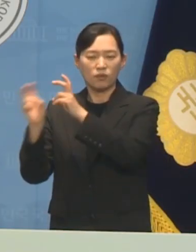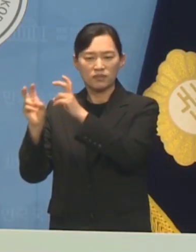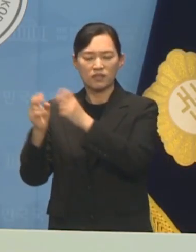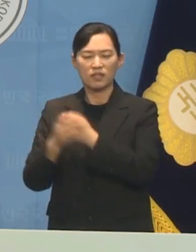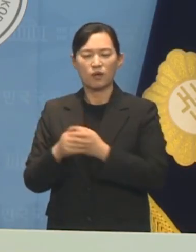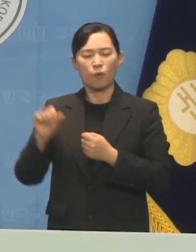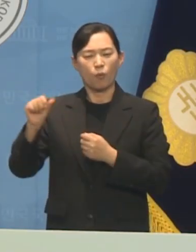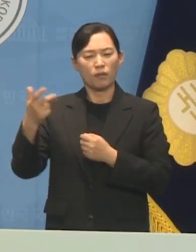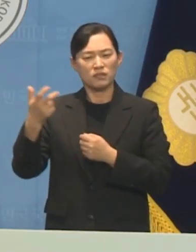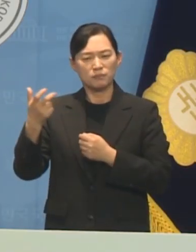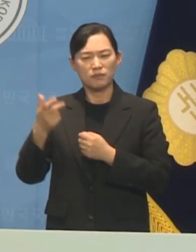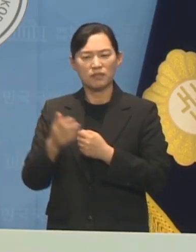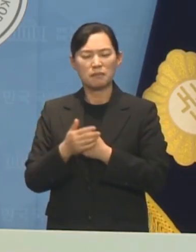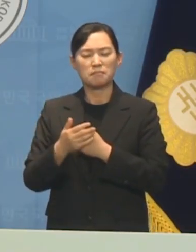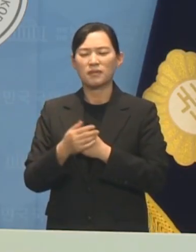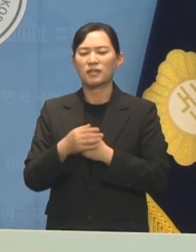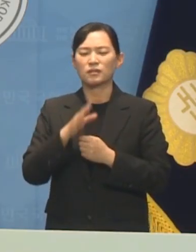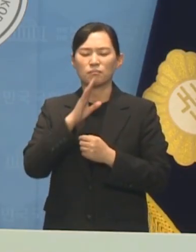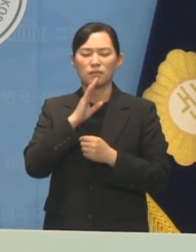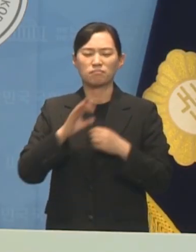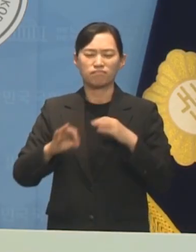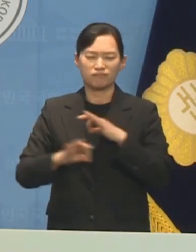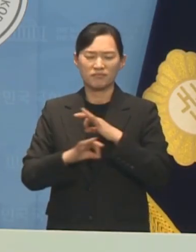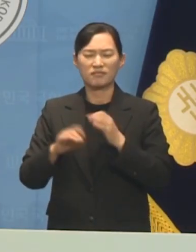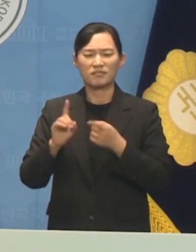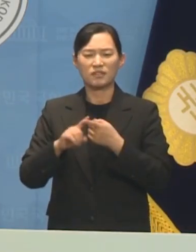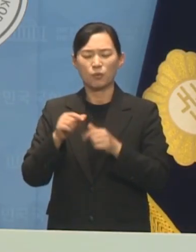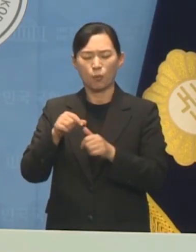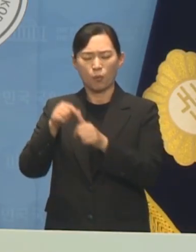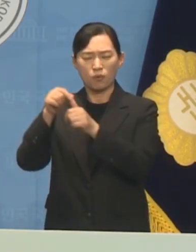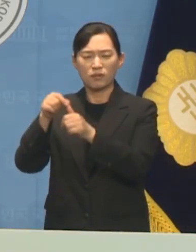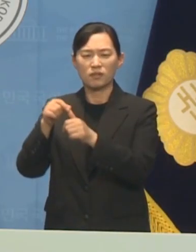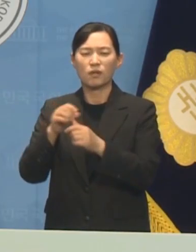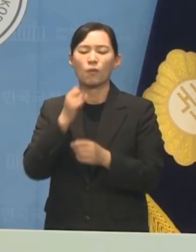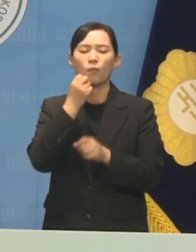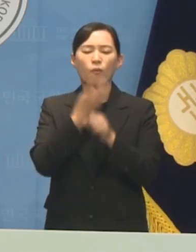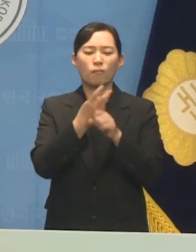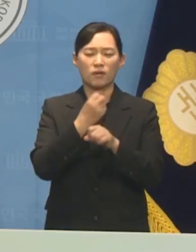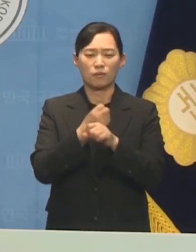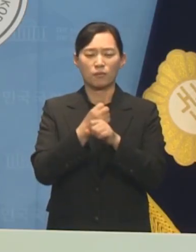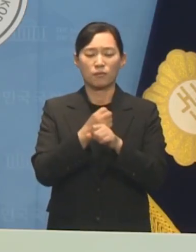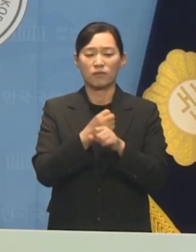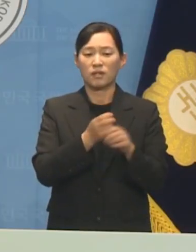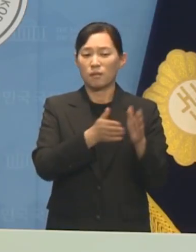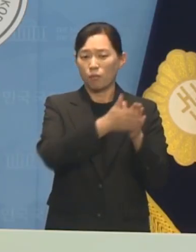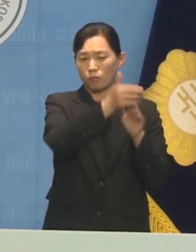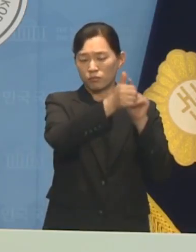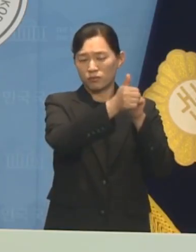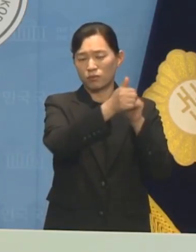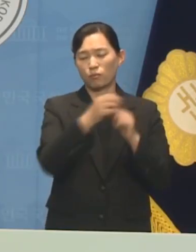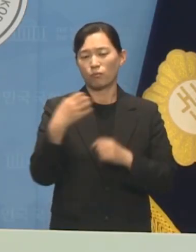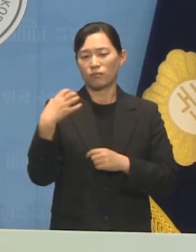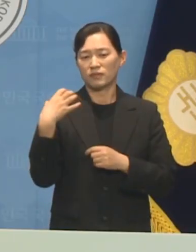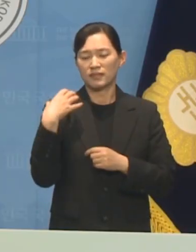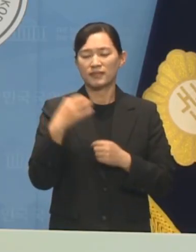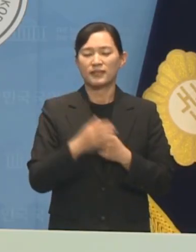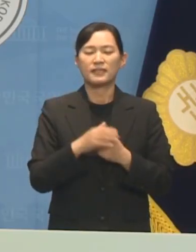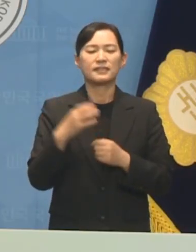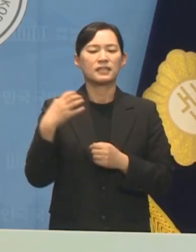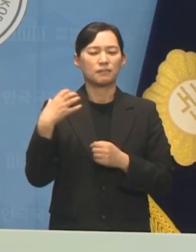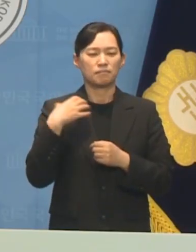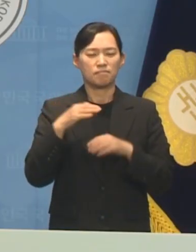부당한 근로 현실을 고발하고 모의사인 청원아이스의 책임있는 해결을 촉구하기 위해 이 자리에